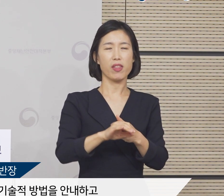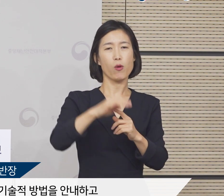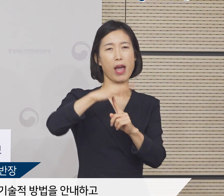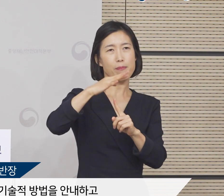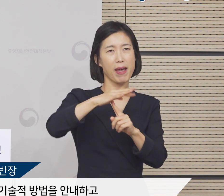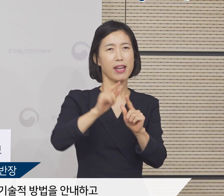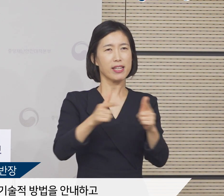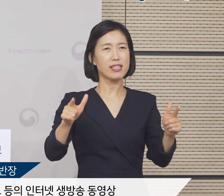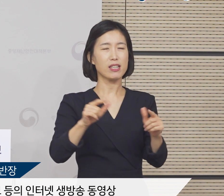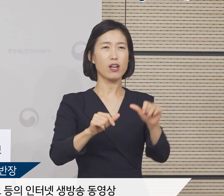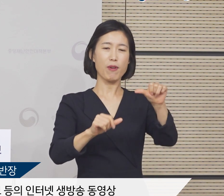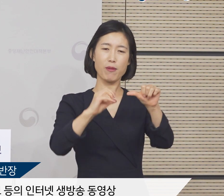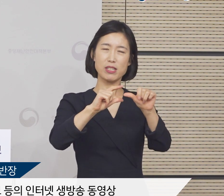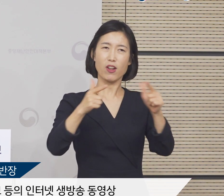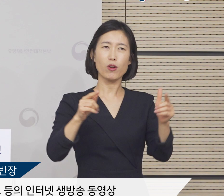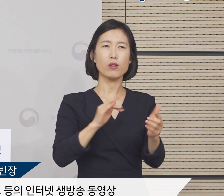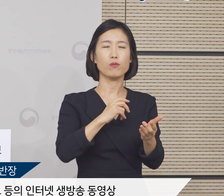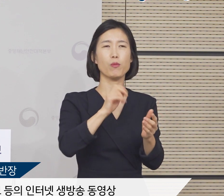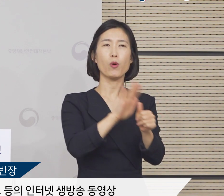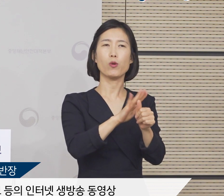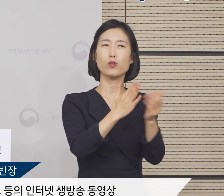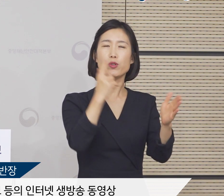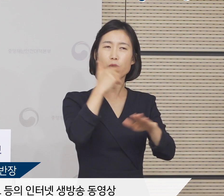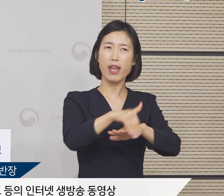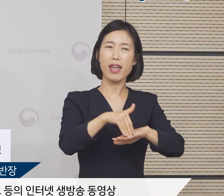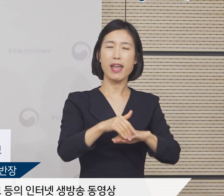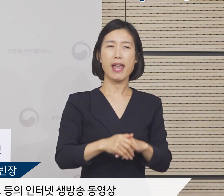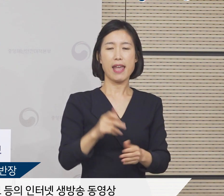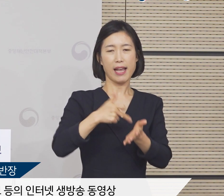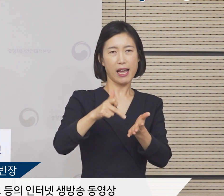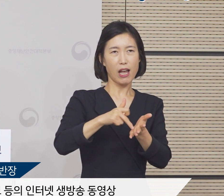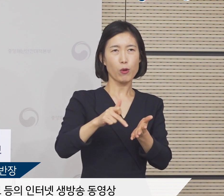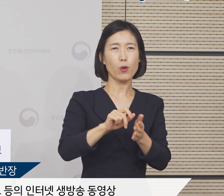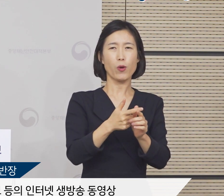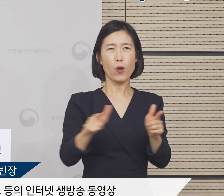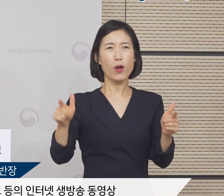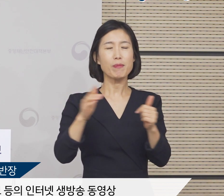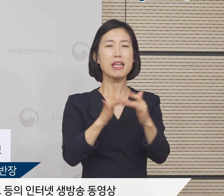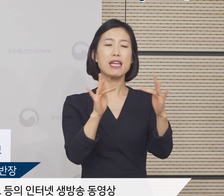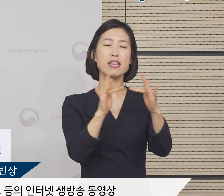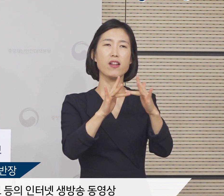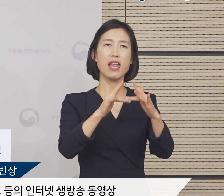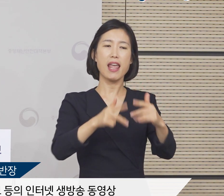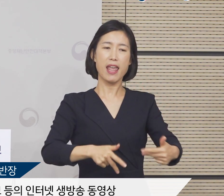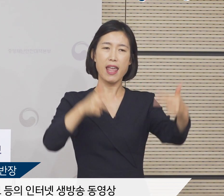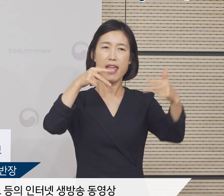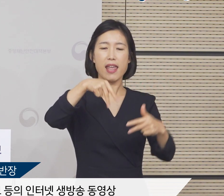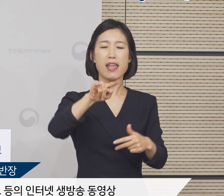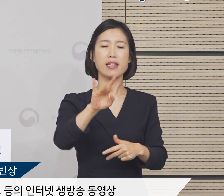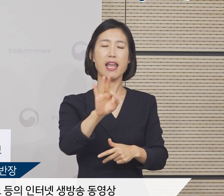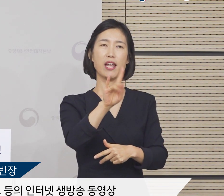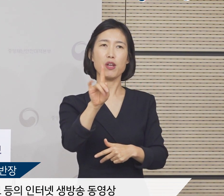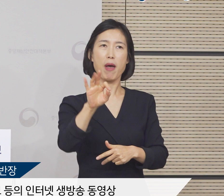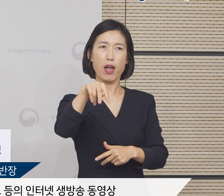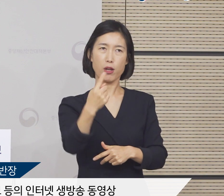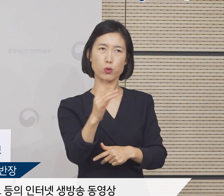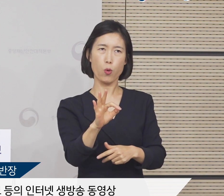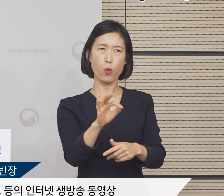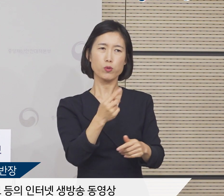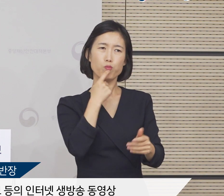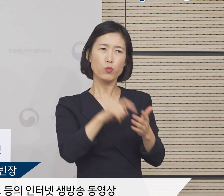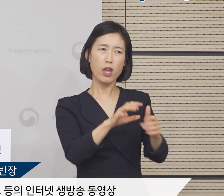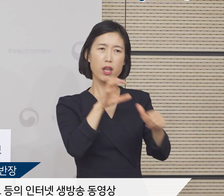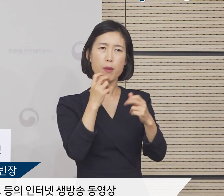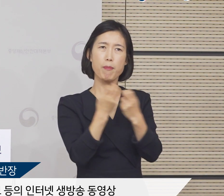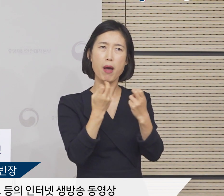계획입니다. 구체적으로 카카오TV, 네이버 밴드, 라이브 등의 인터넷 생방송 동영상 플랫폼을 쉽게 이용할 수